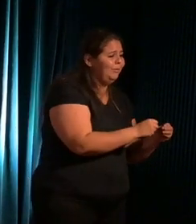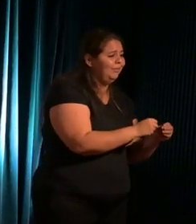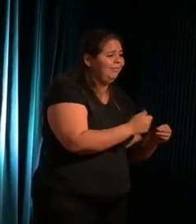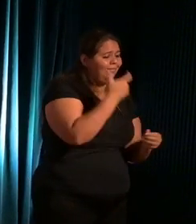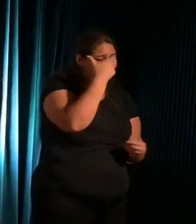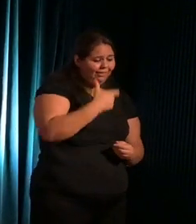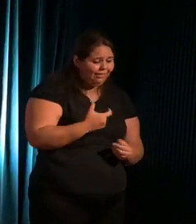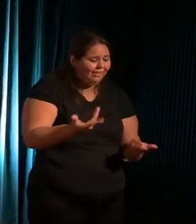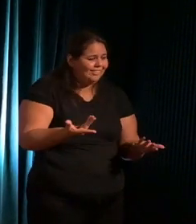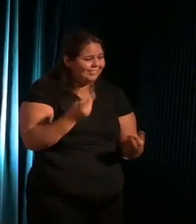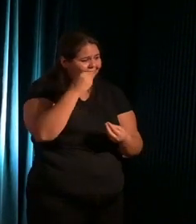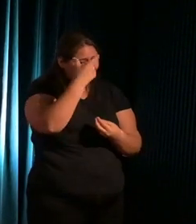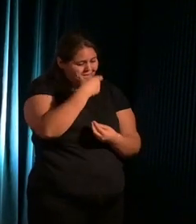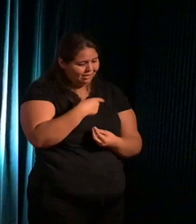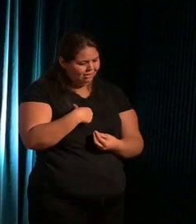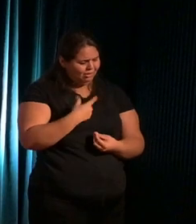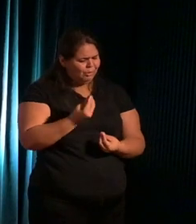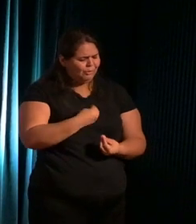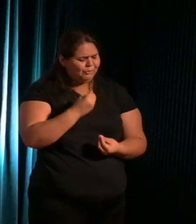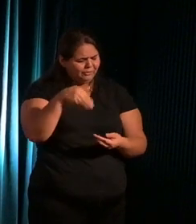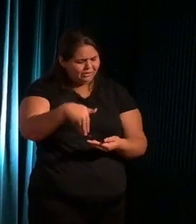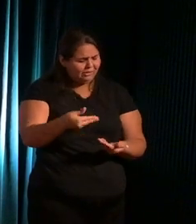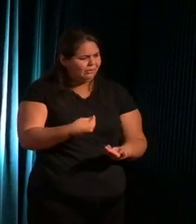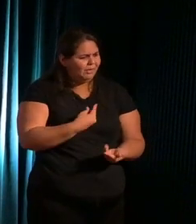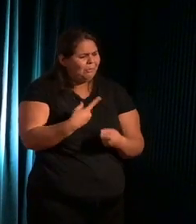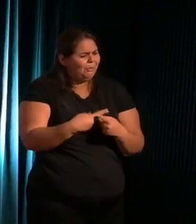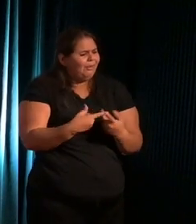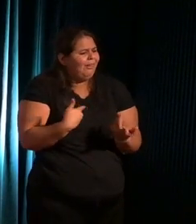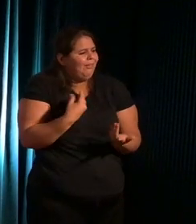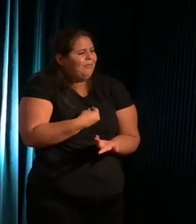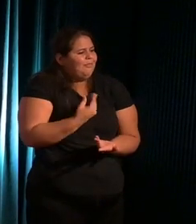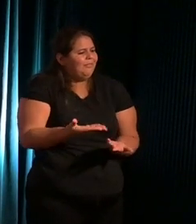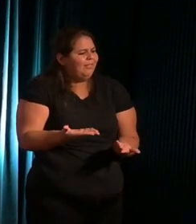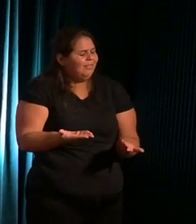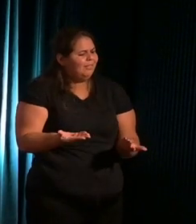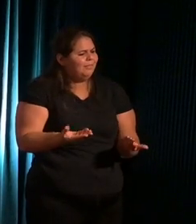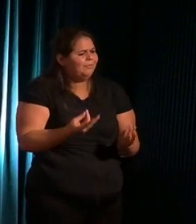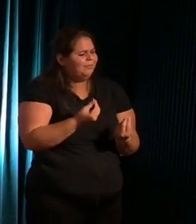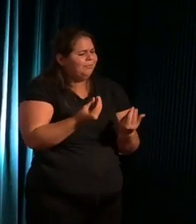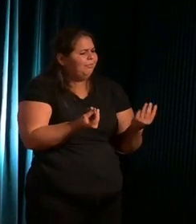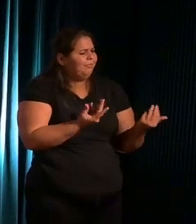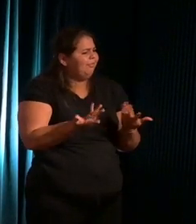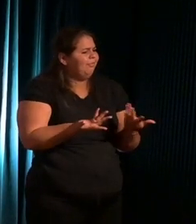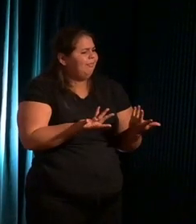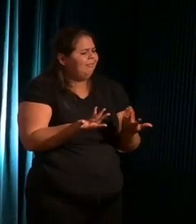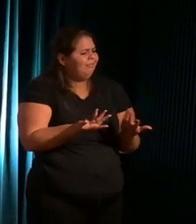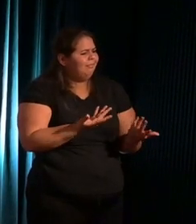nós? Né? O que viemos fazer aqui? Com qual